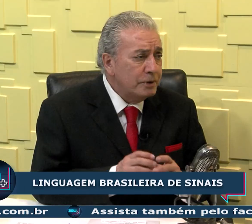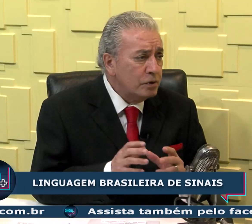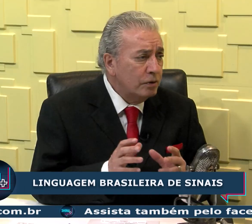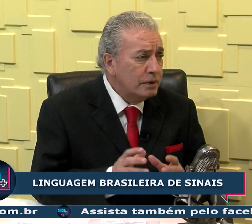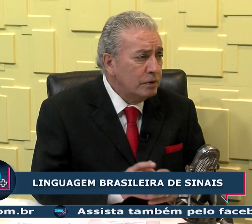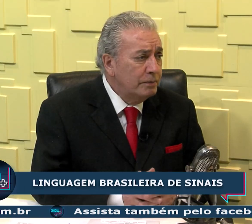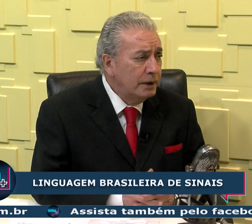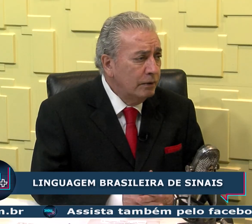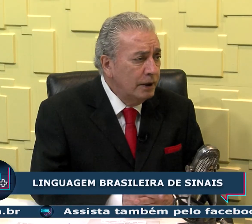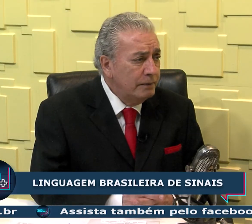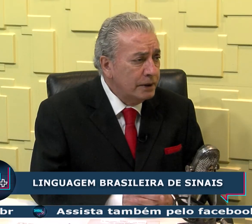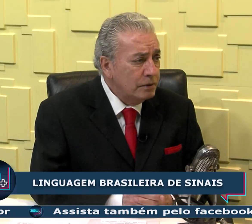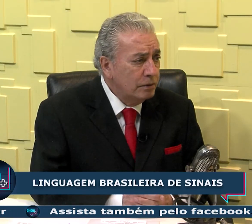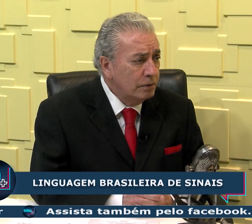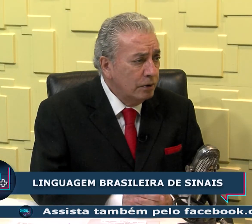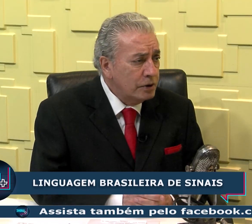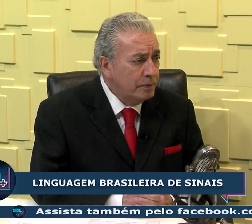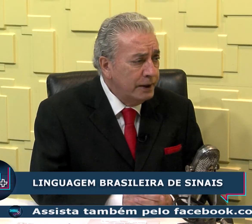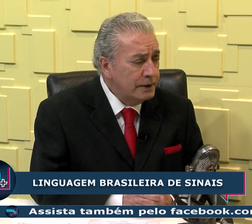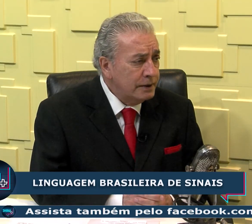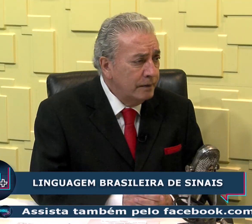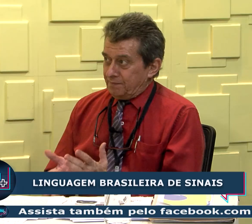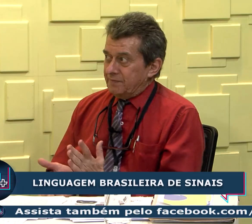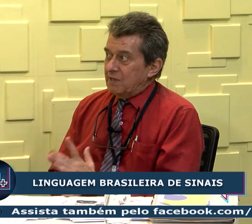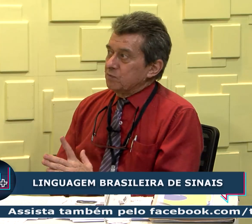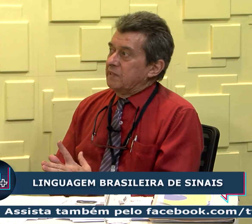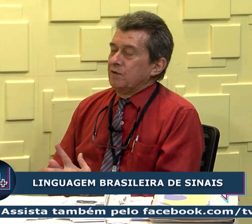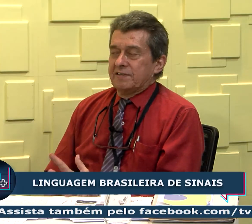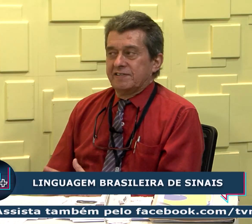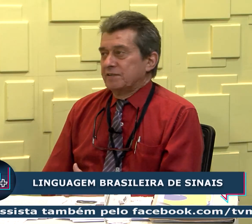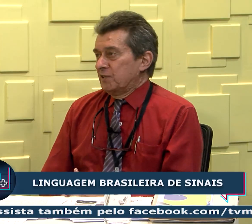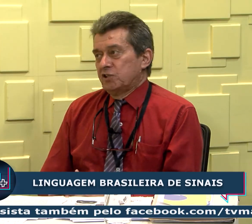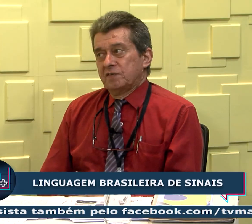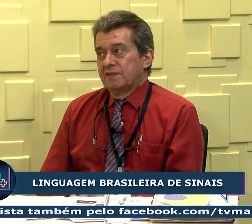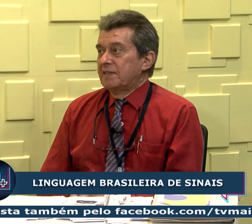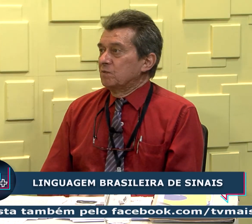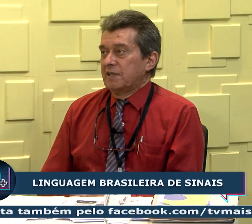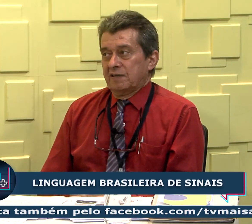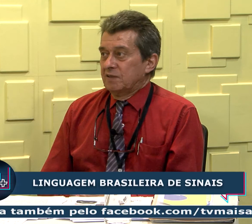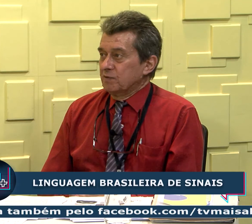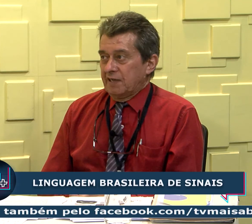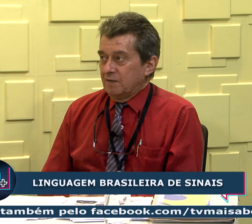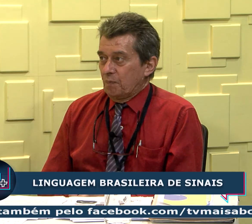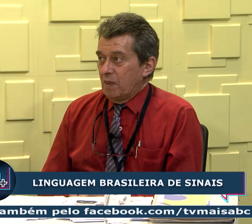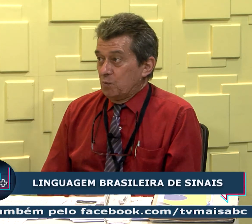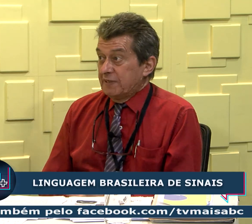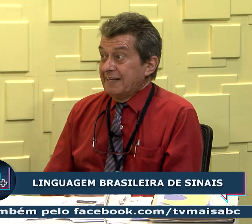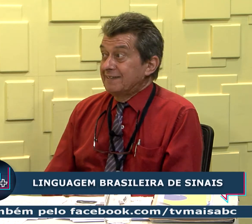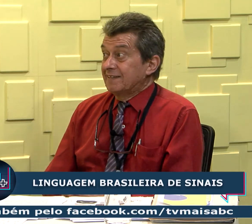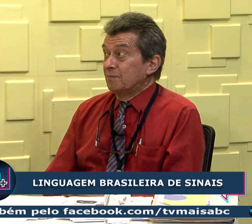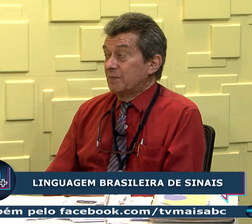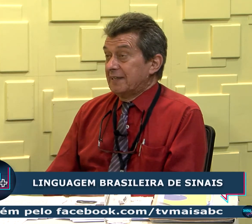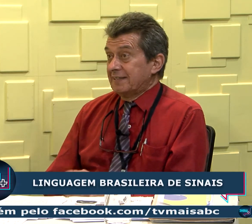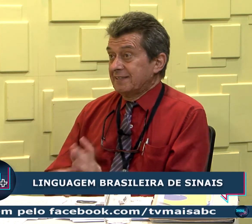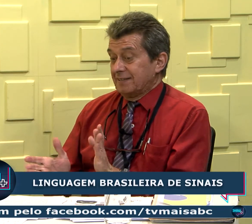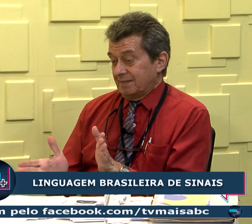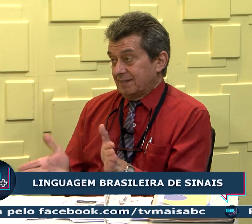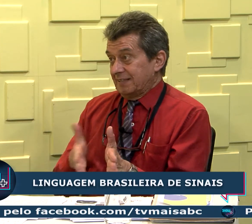dominam libra do nosso país tem esses um grande levantamento não tem por que ainda tá essa que está no protocolo